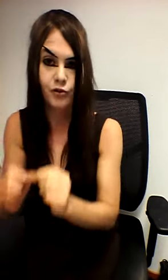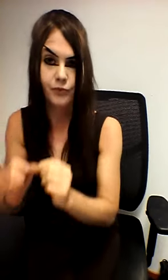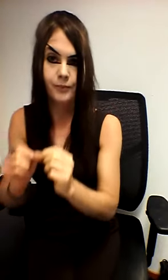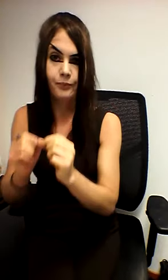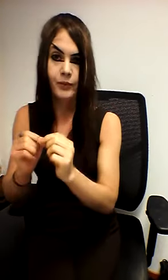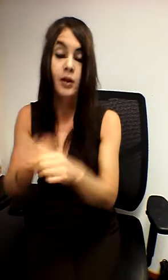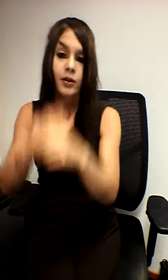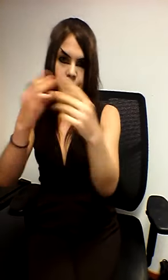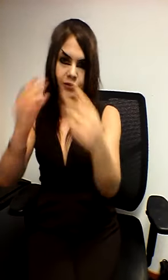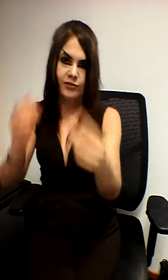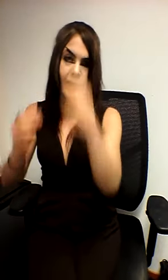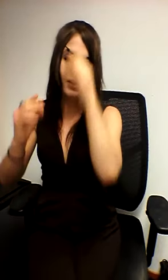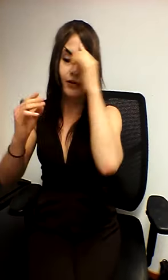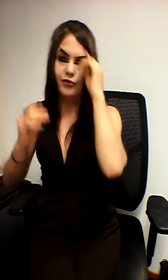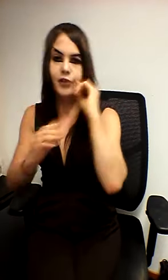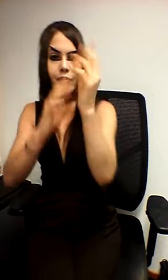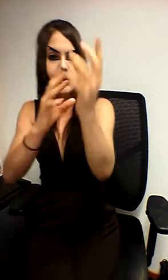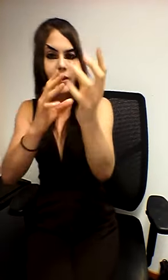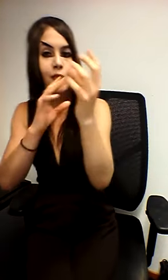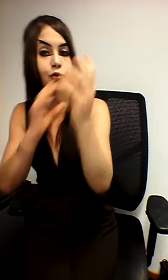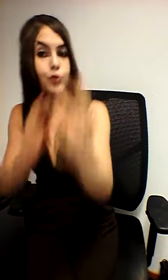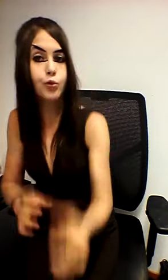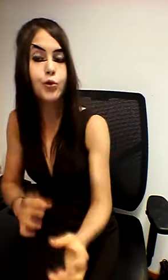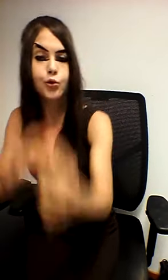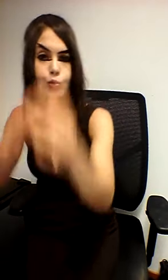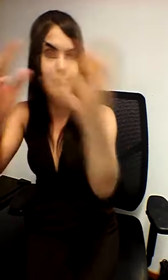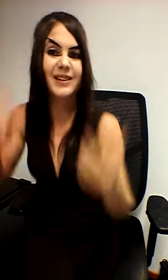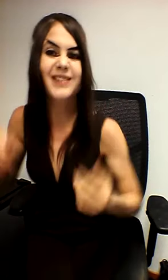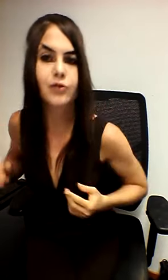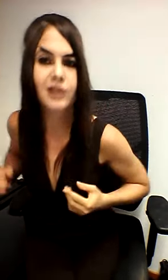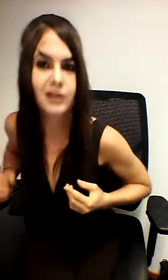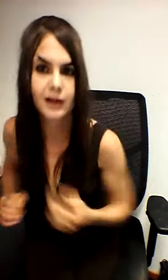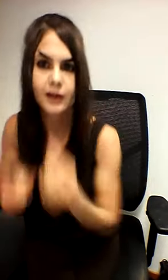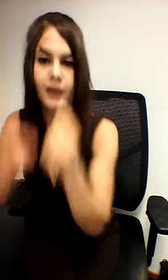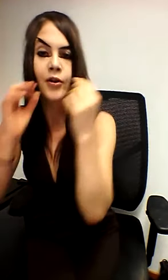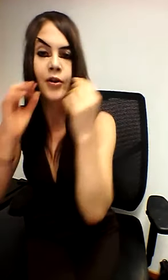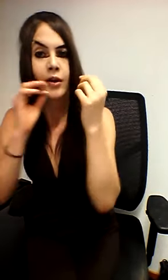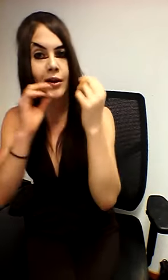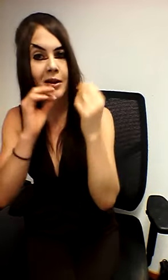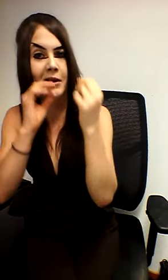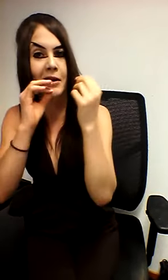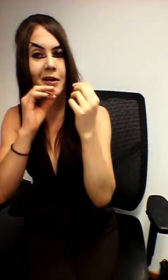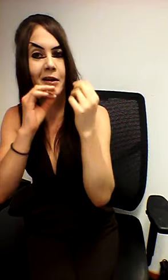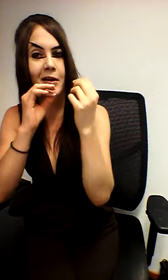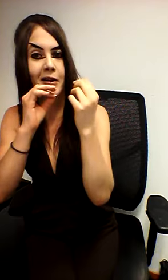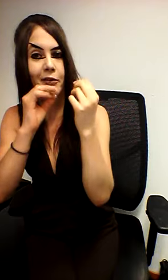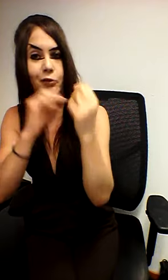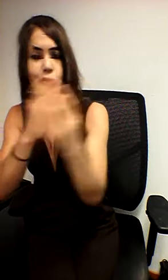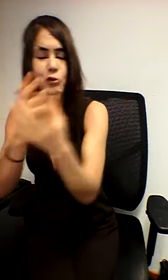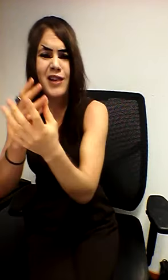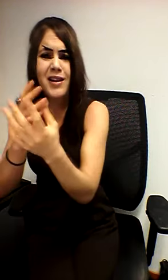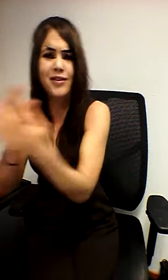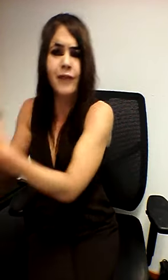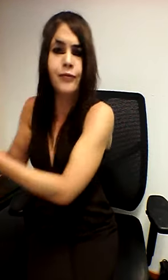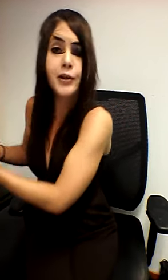voedingsstoffen. Betekent dat wanneer je tot nu toe met jouw dieet nog totaal geen verlies